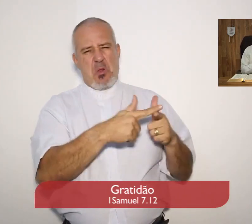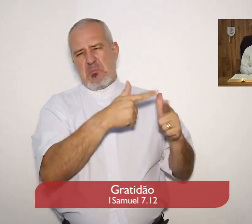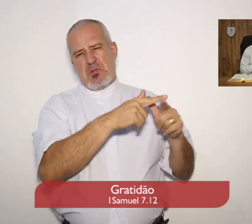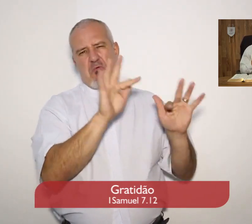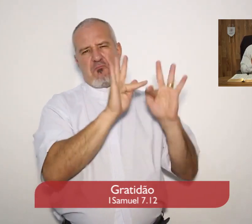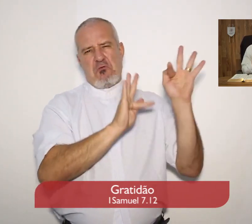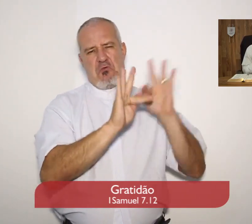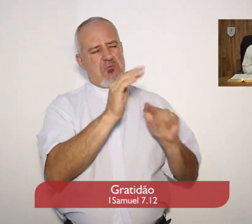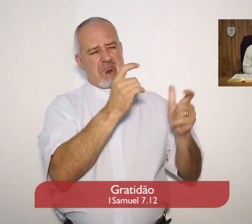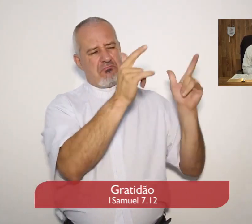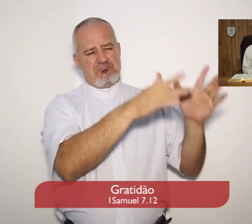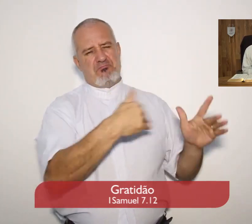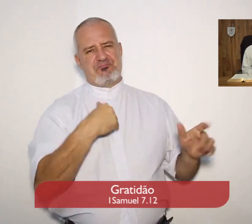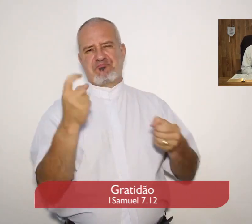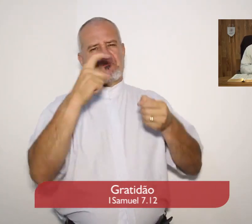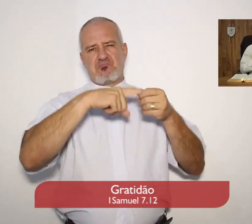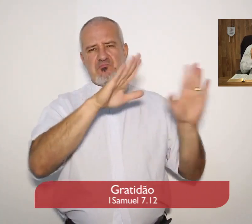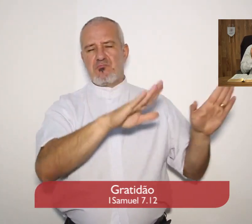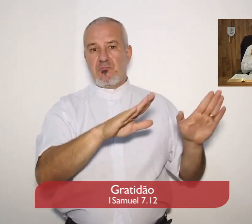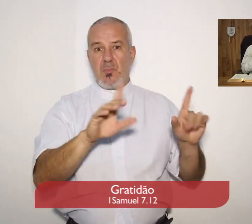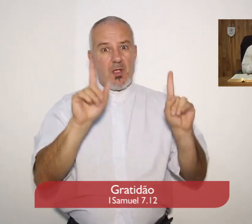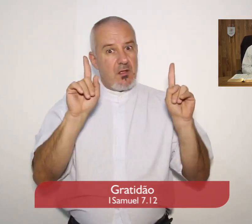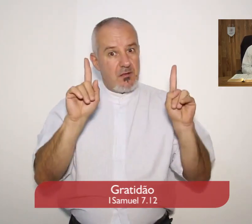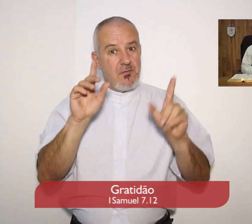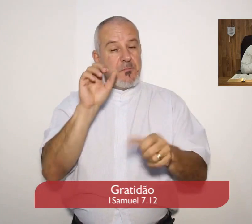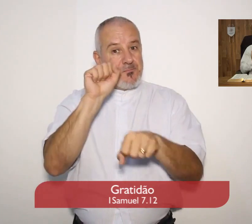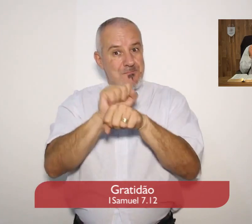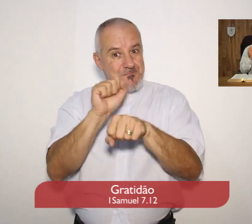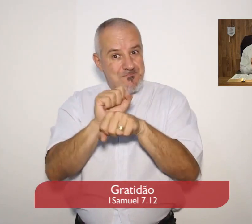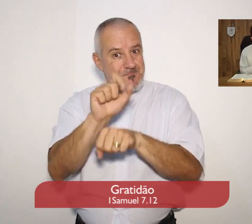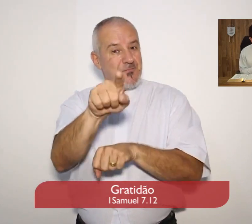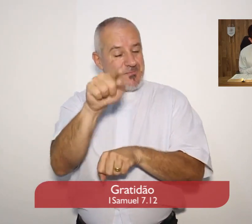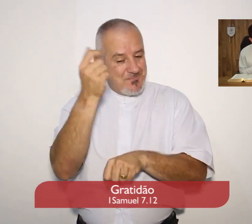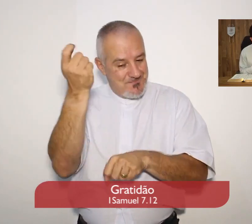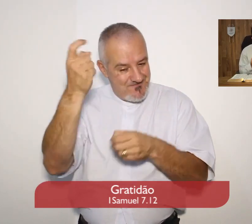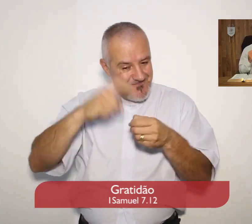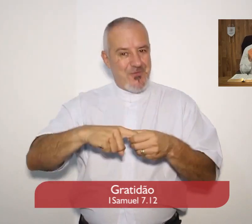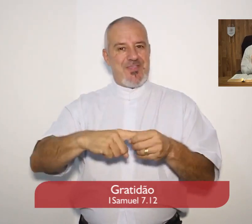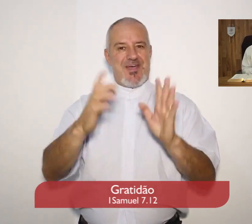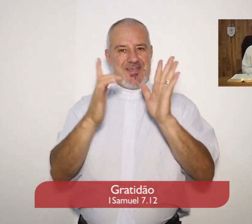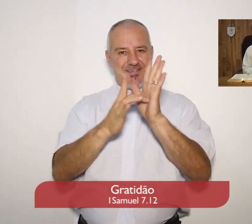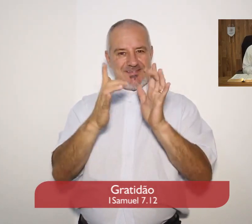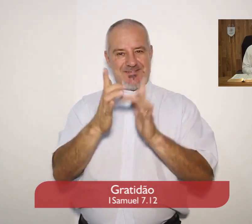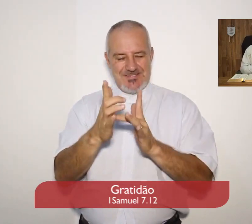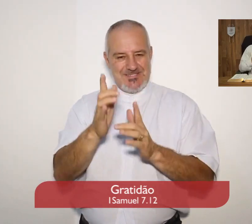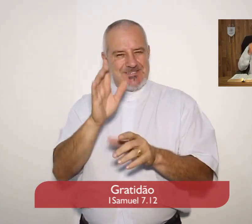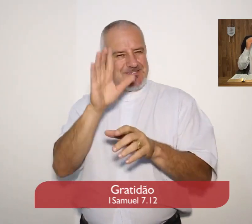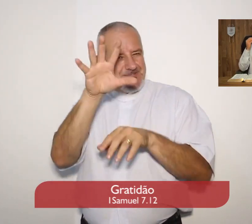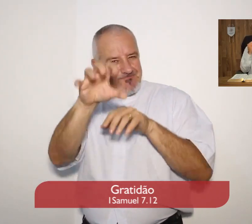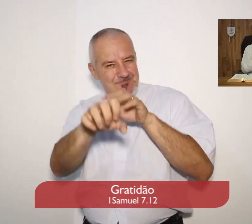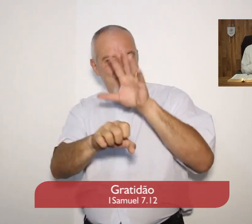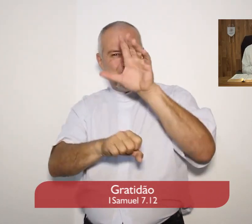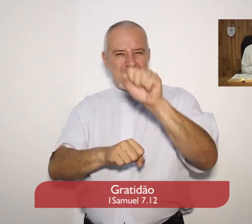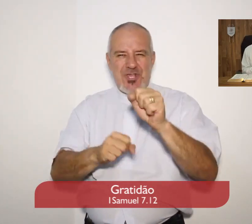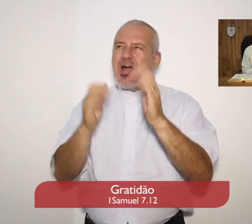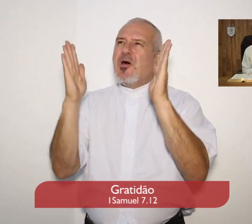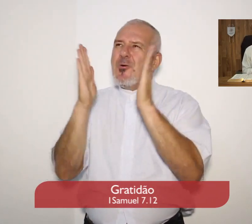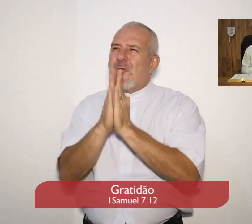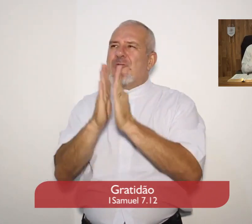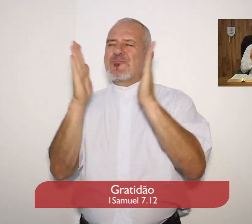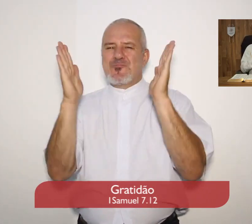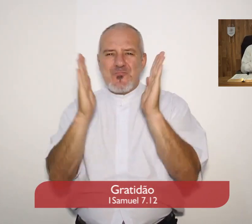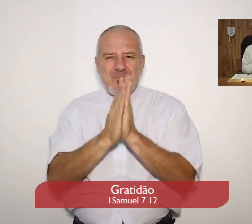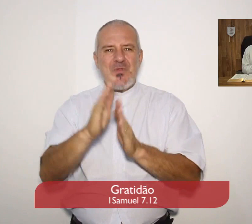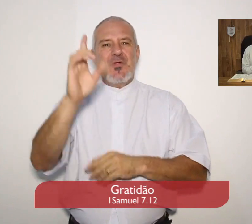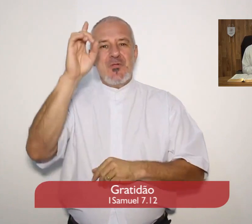problema, quanto mais crise, nós precisamos de buscar de uma forma